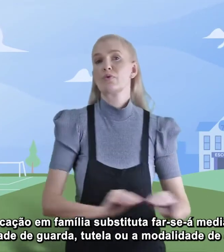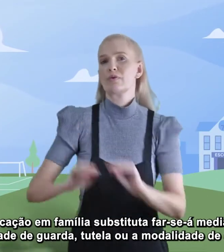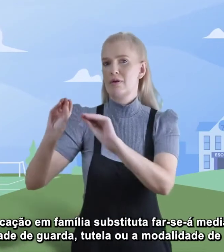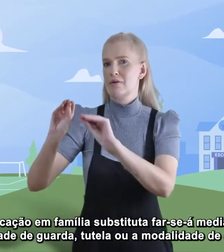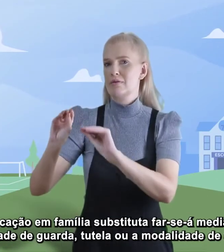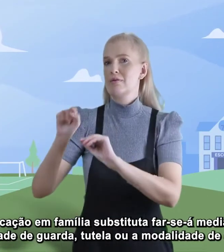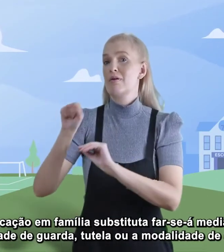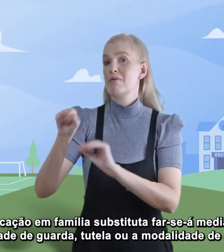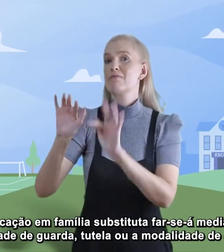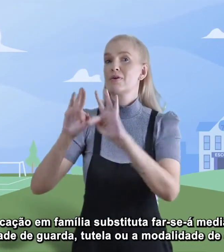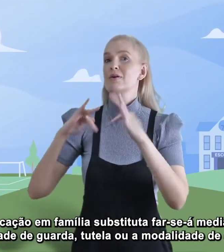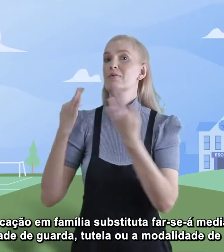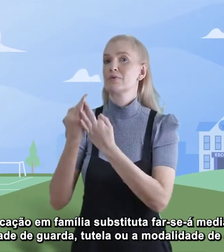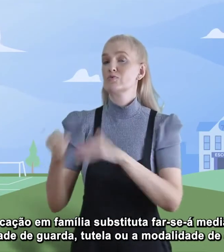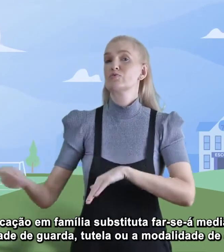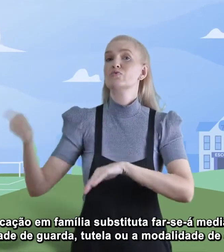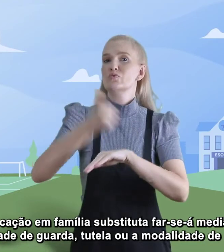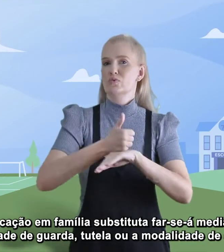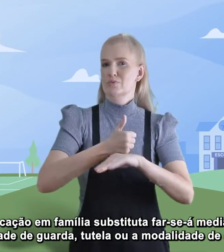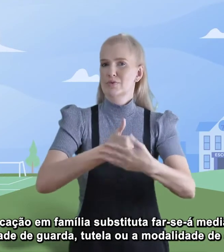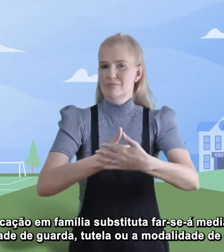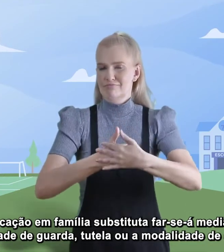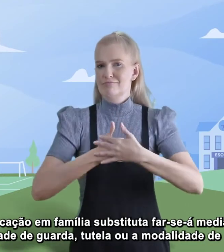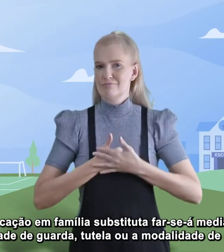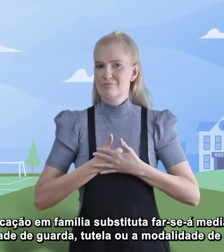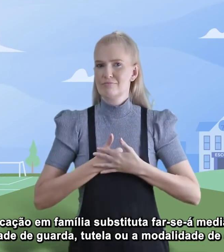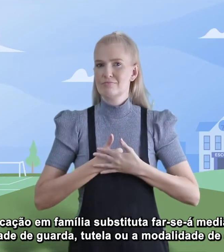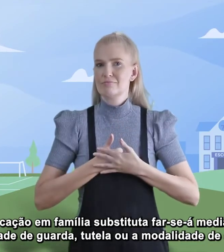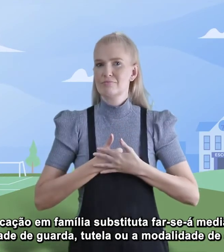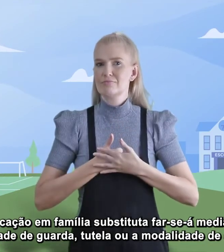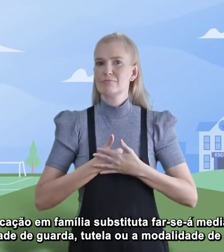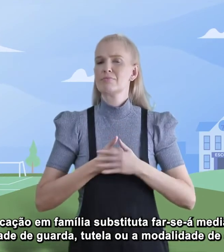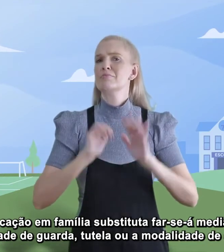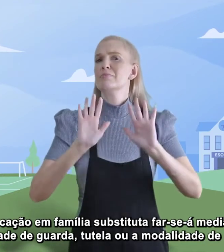de guarda, tutela ou a modalidade de adoção,